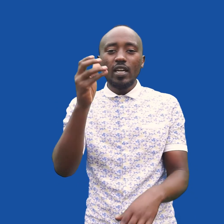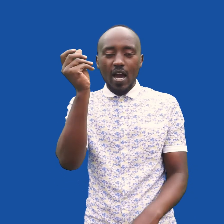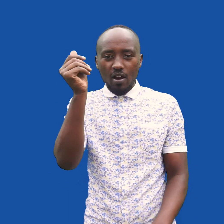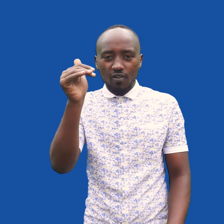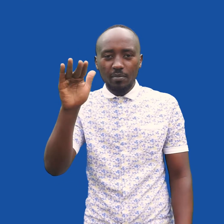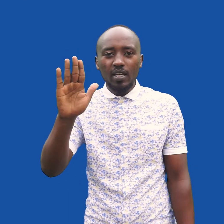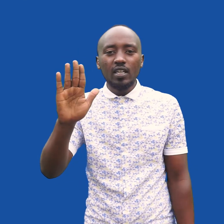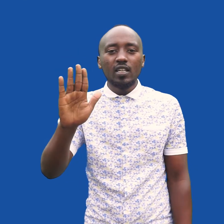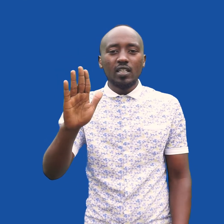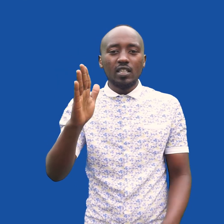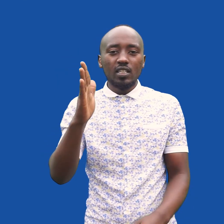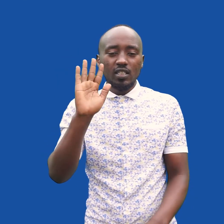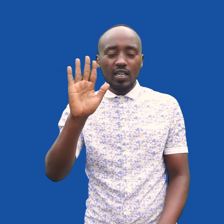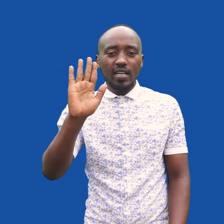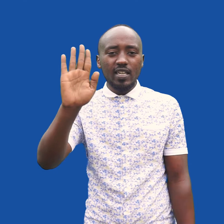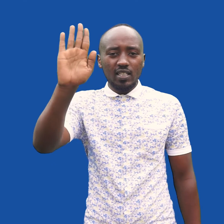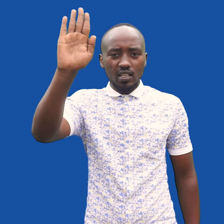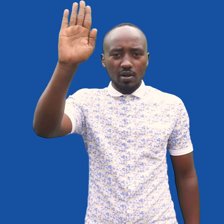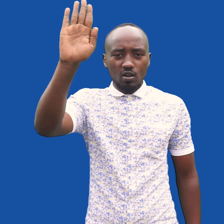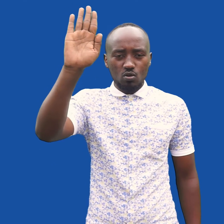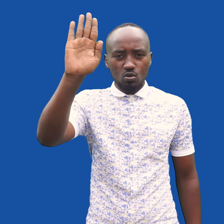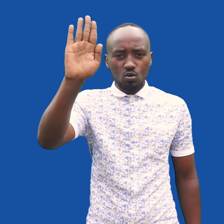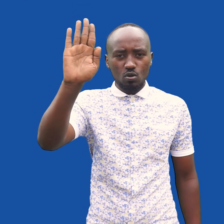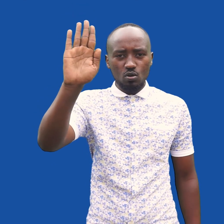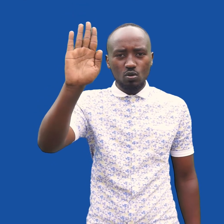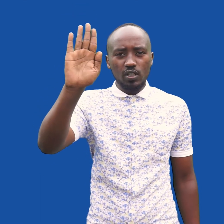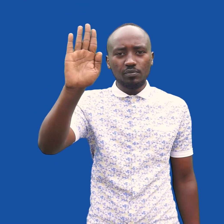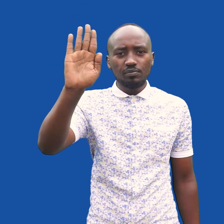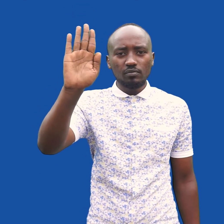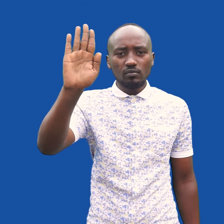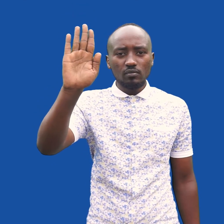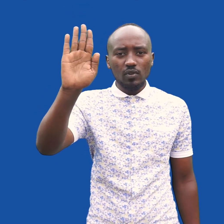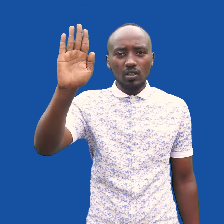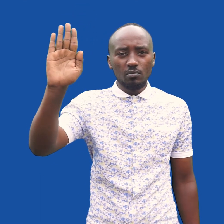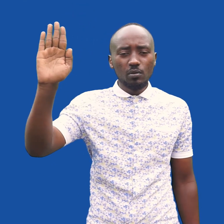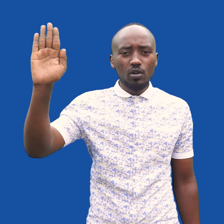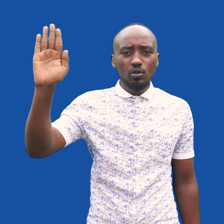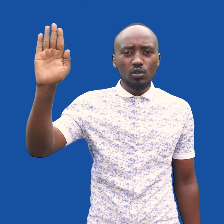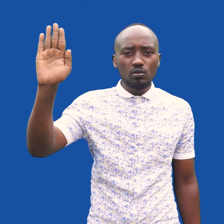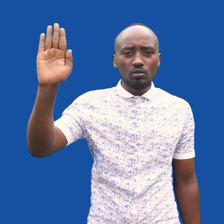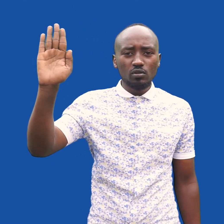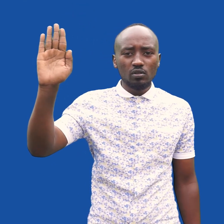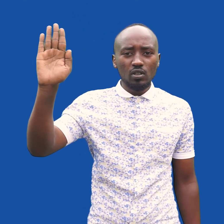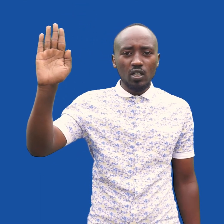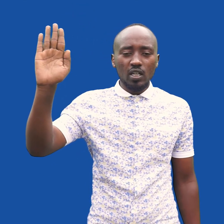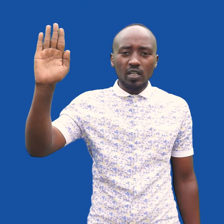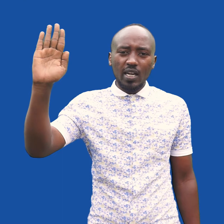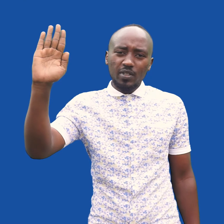alfabi ichiganza chilewa ukunguku gurucha. Muri alfabi. Nnamu